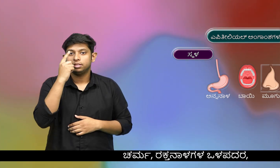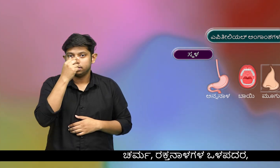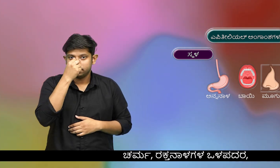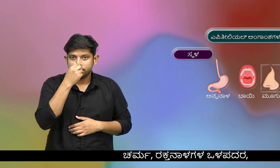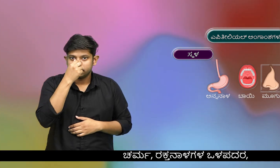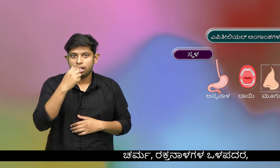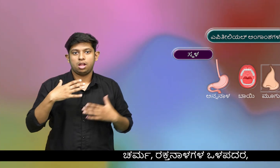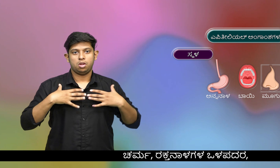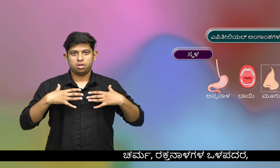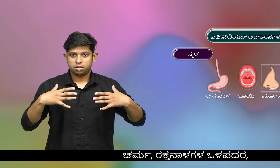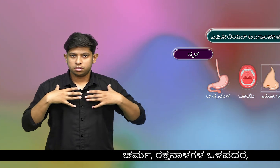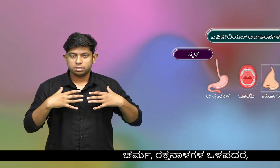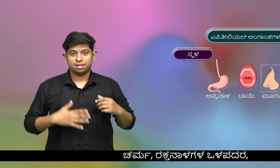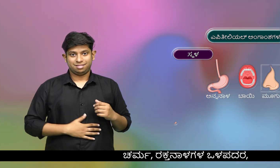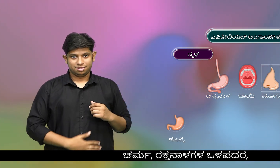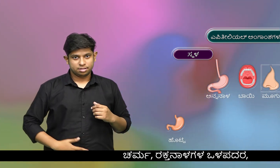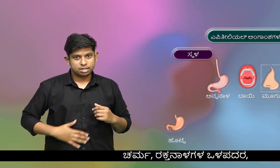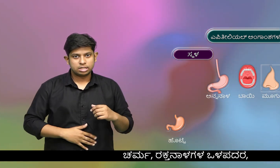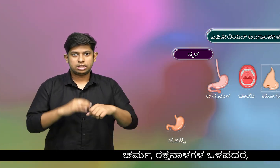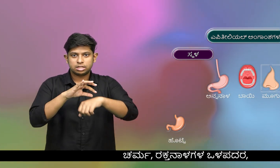ಚರ್ಮ, ರಕ್ತನಾಳಗಳ ಒಳಪದರ,